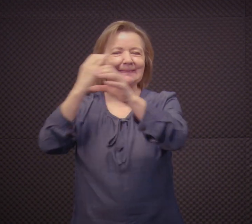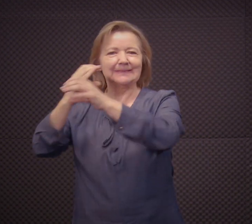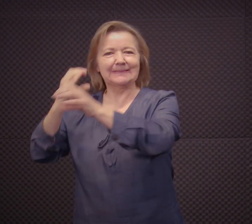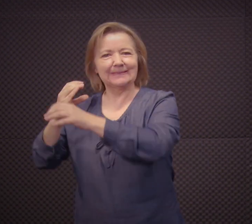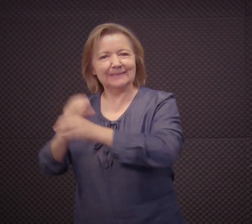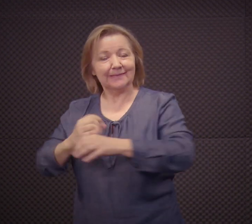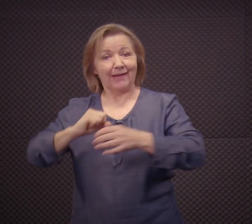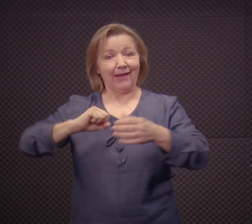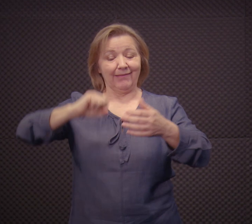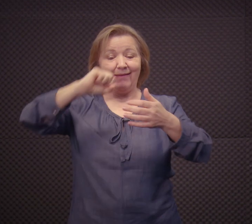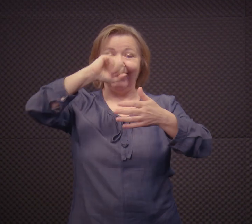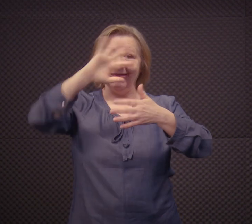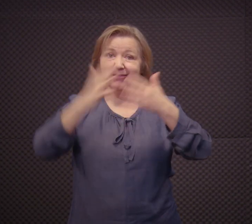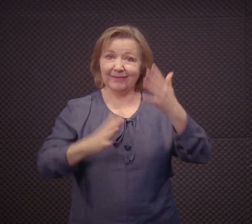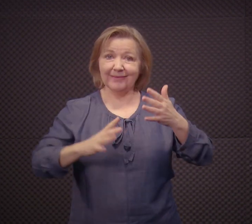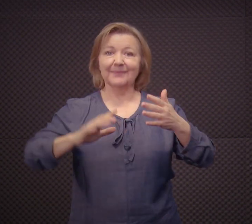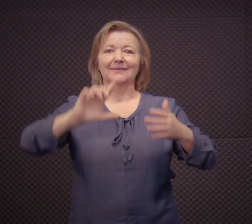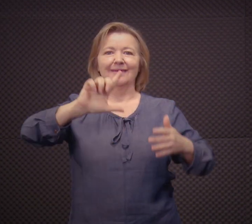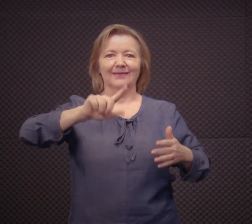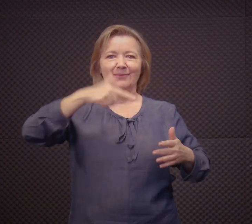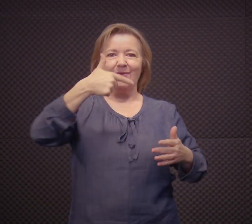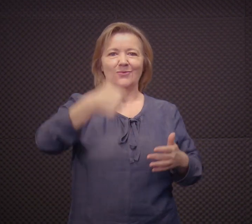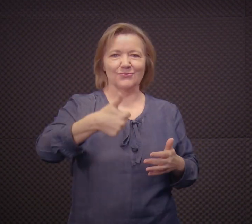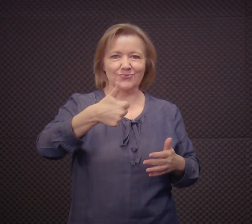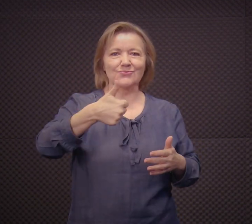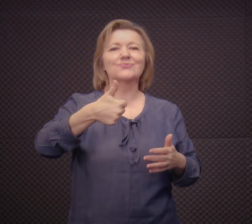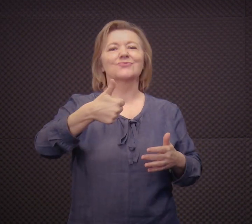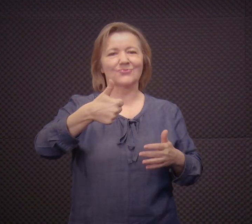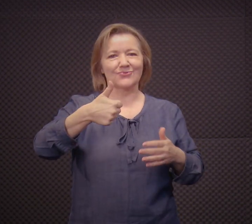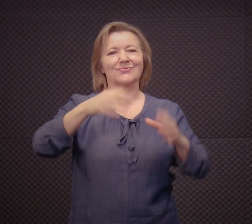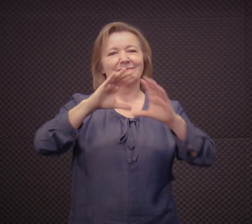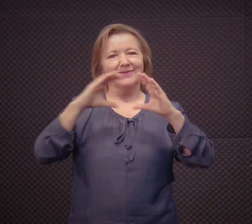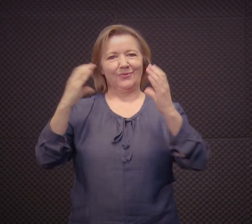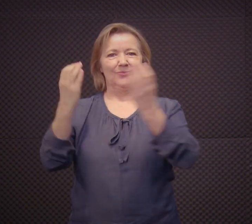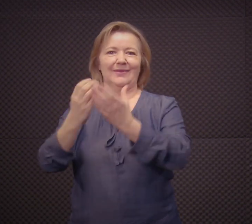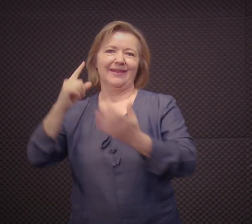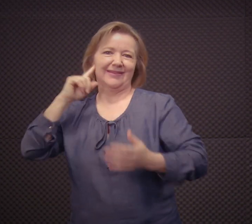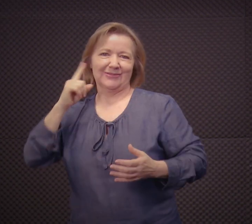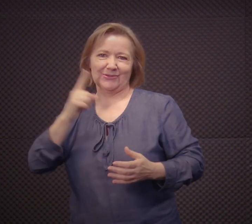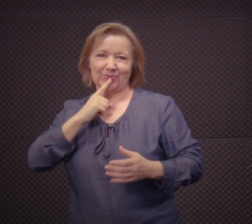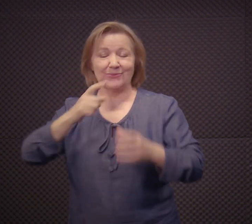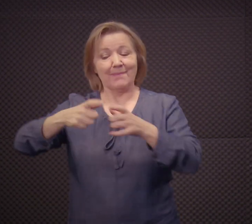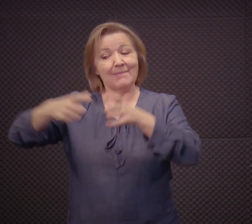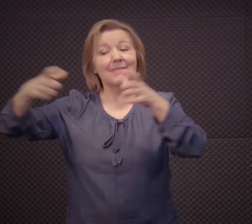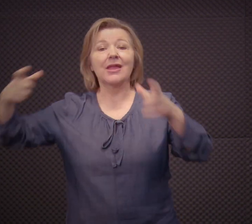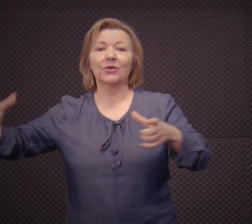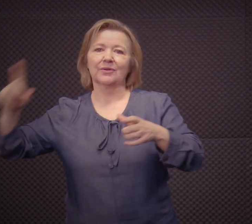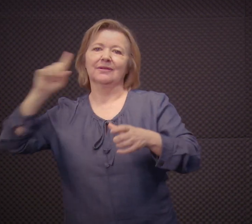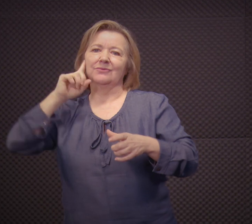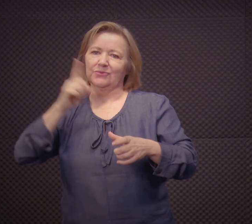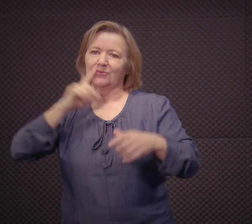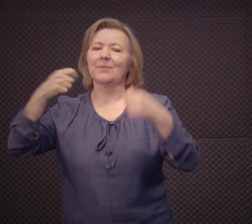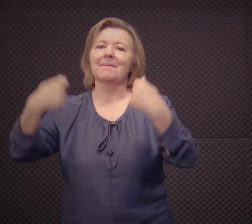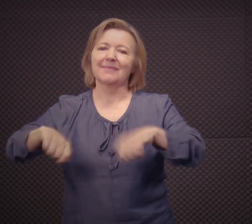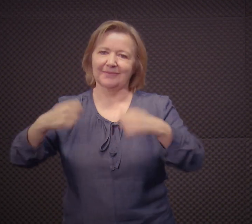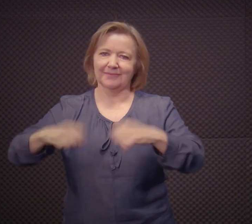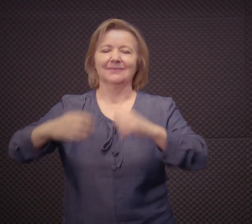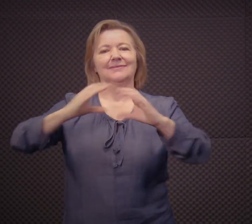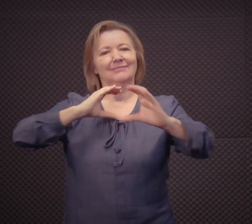Nós sabemos que essa falta de comunicação com surdos, né? Foi muito sofrimento. Então, nós temos